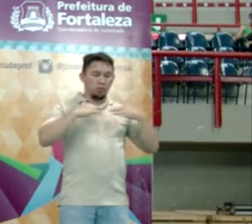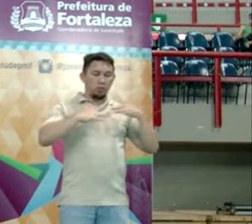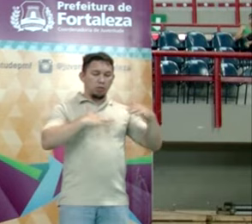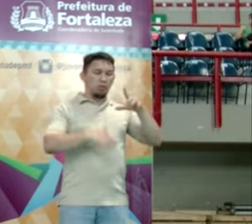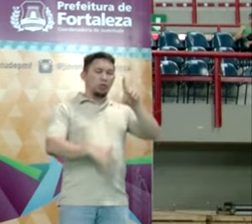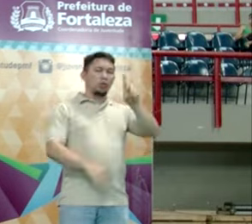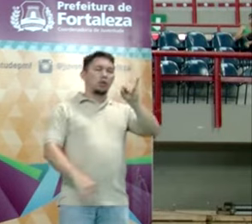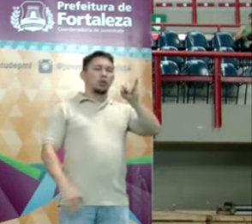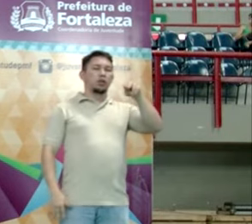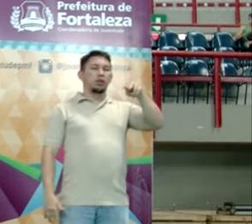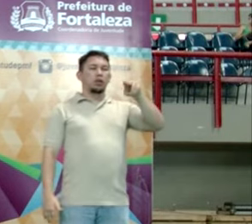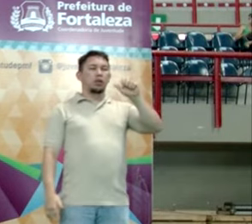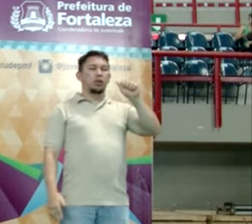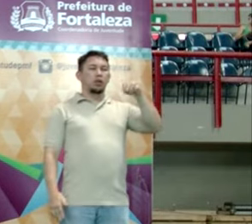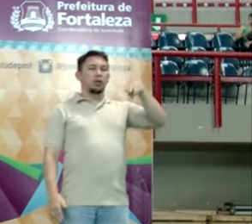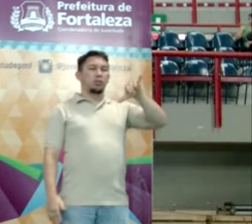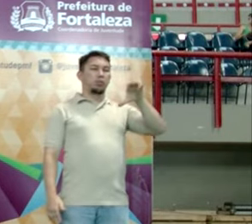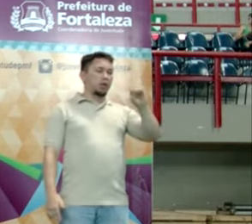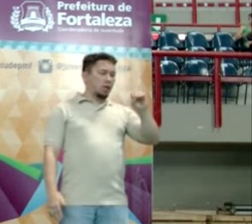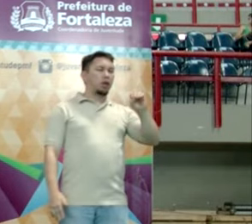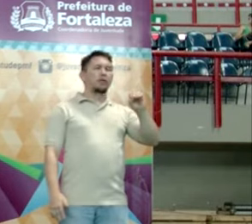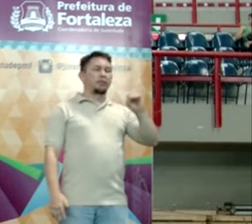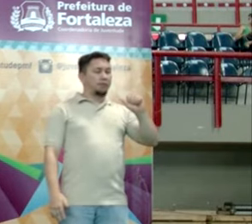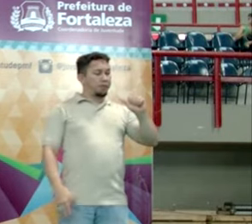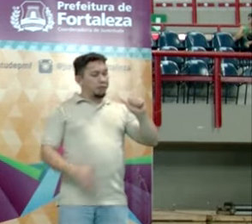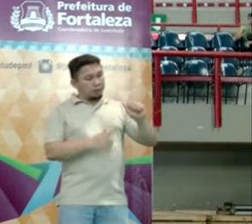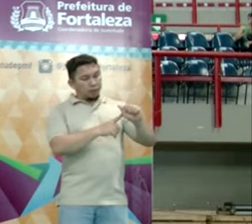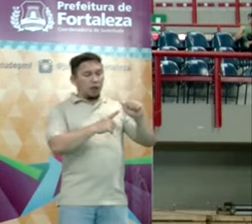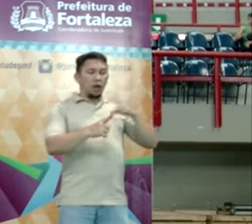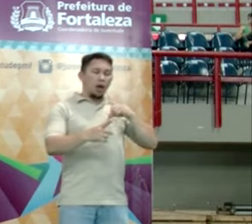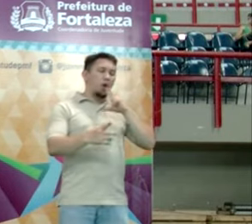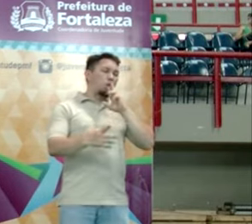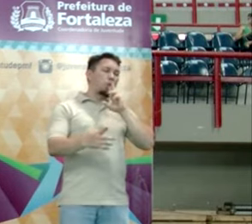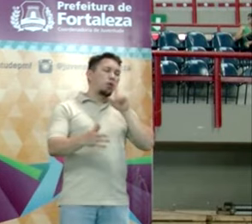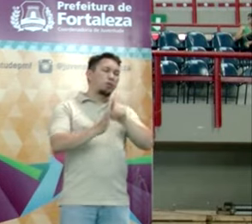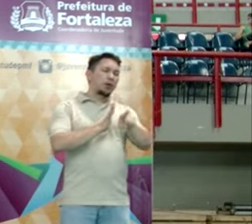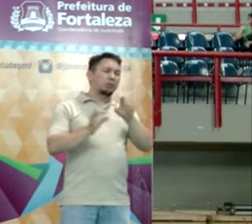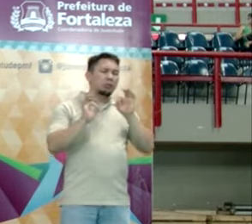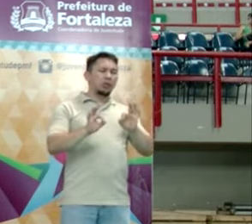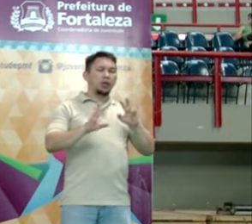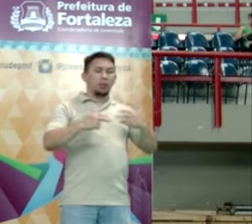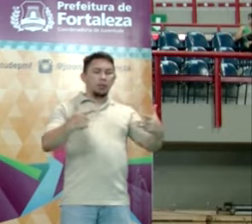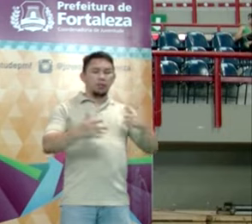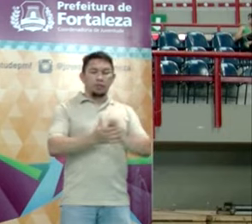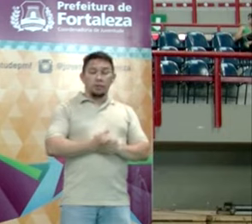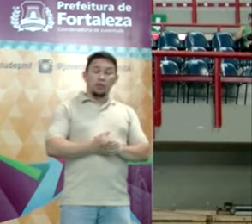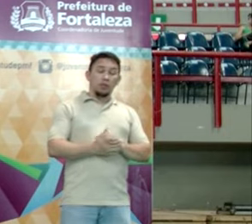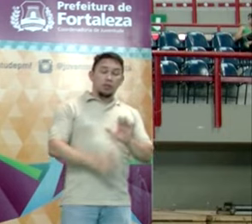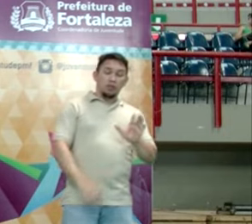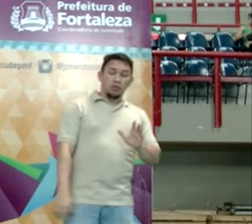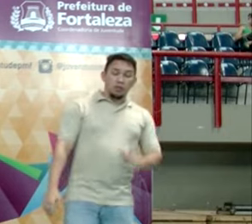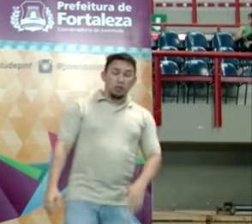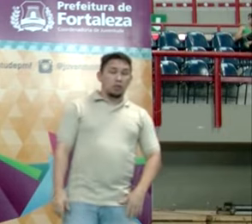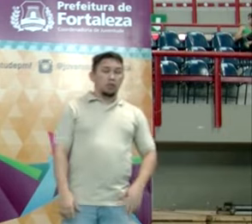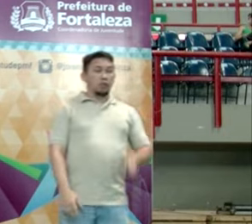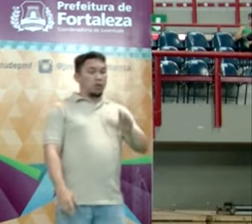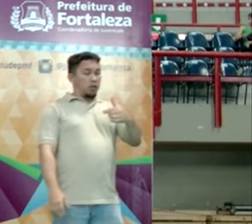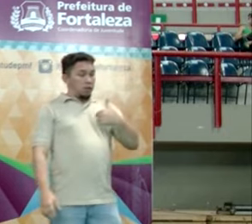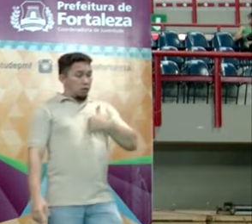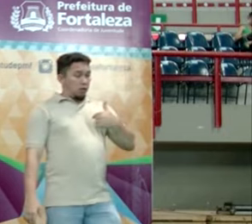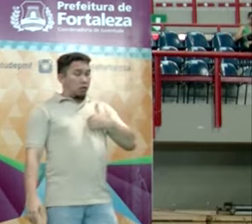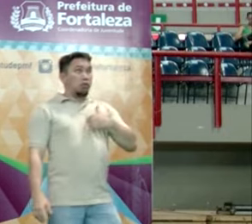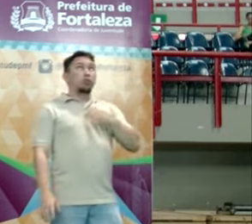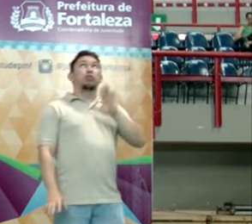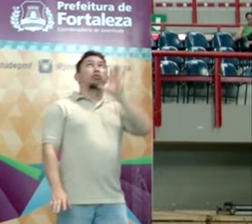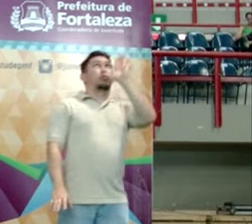questão certíssima na sua prova. Certo? Se eu disser assim, ó, eu quero cair durinho aqui,